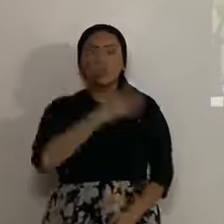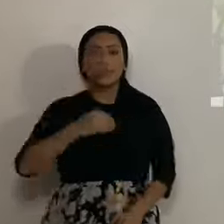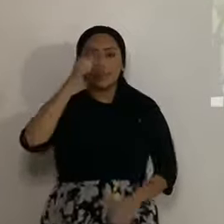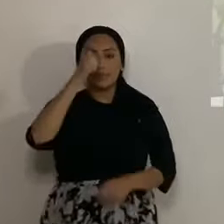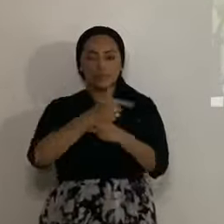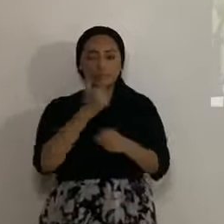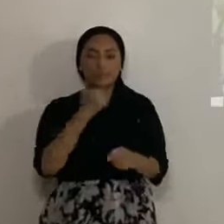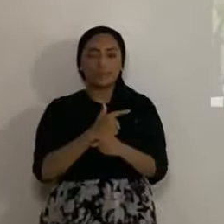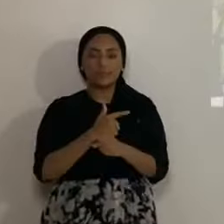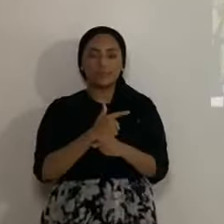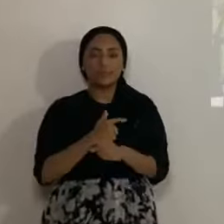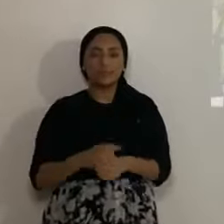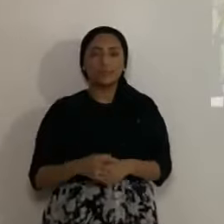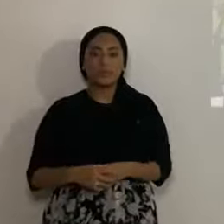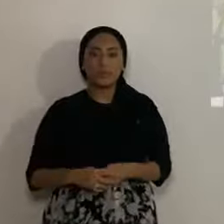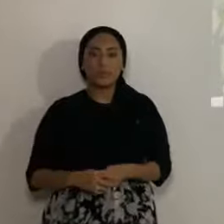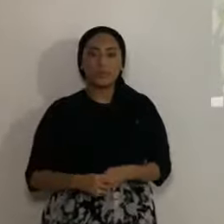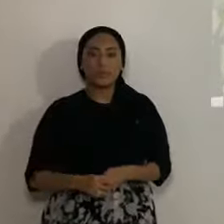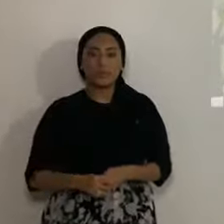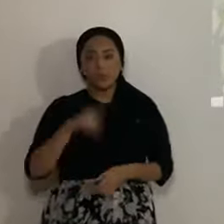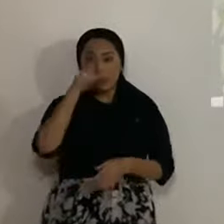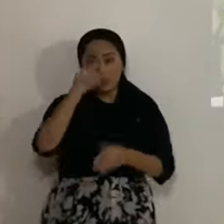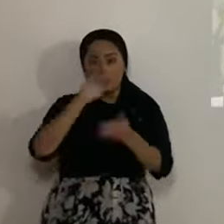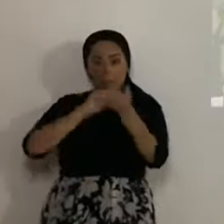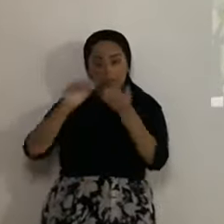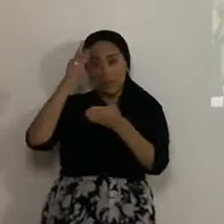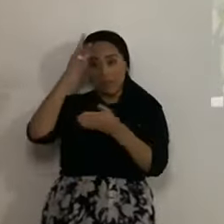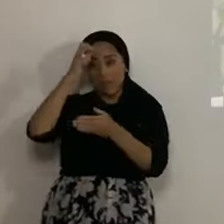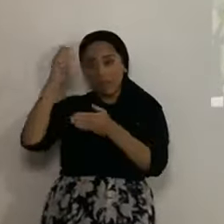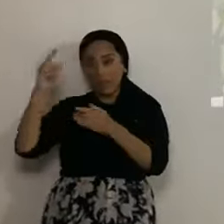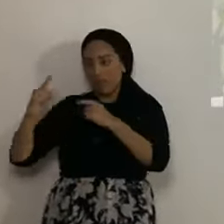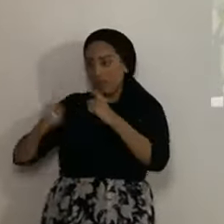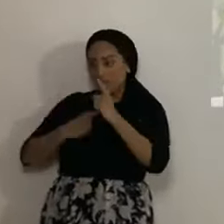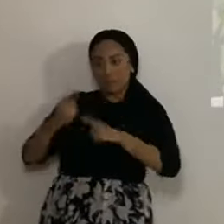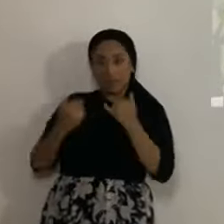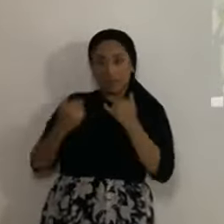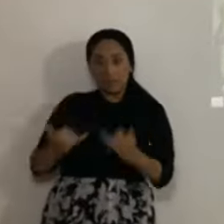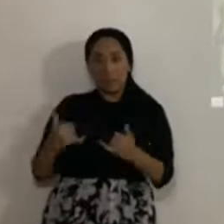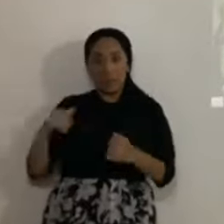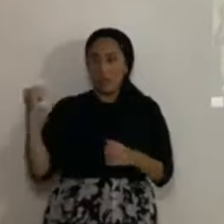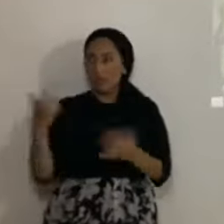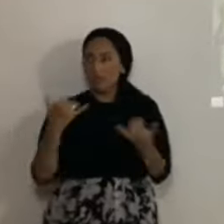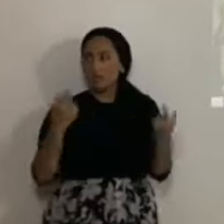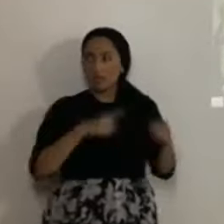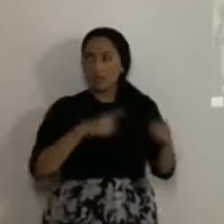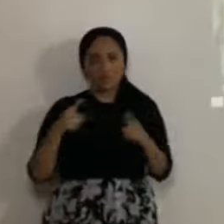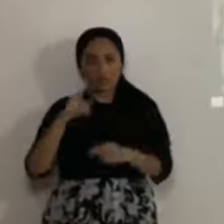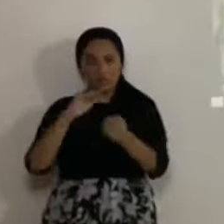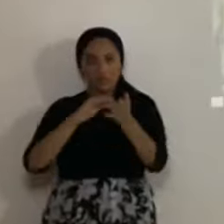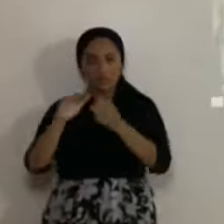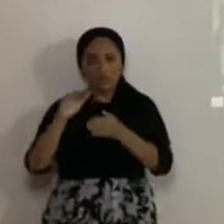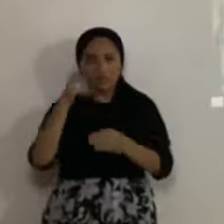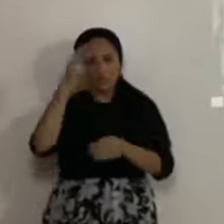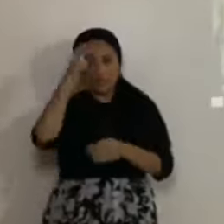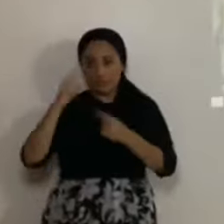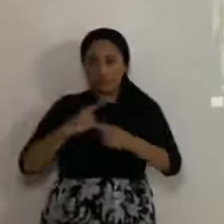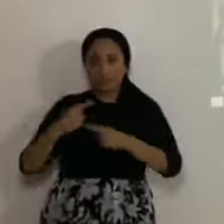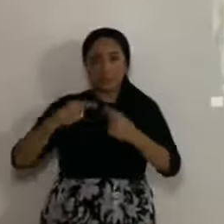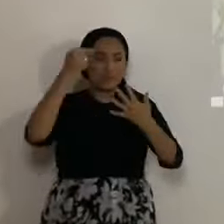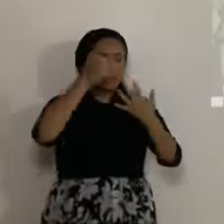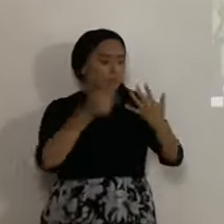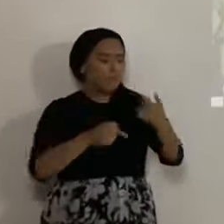preciosas en el trono de Yashukamashiah, ¿te vas a dejar amedrentar por los diablos ahora, con todo lo que está pasando? ¿Qué es esto?